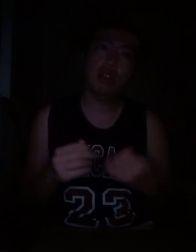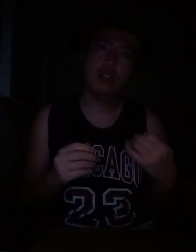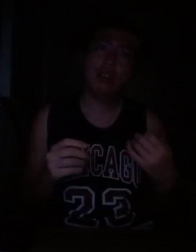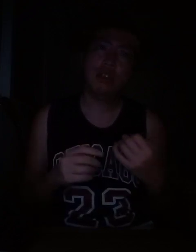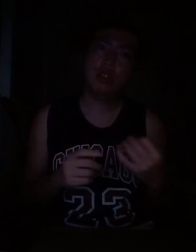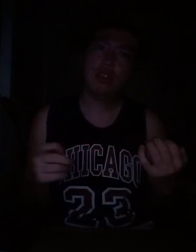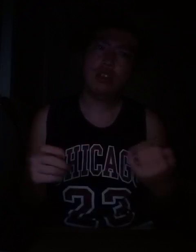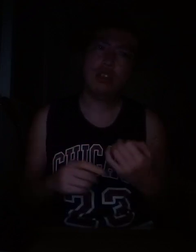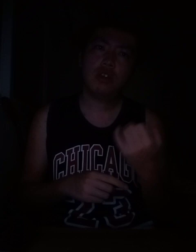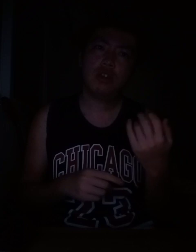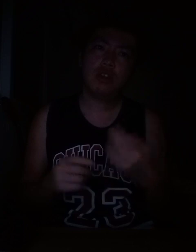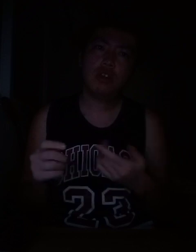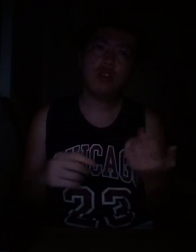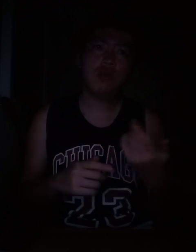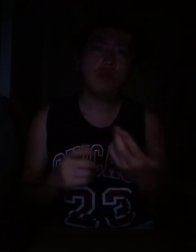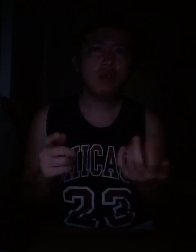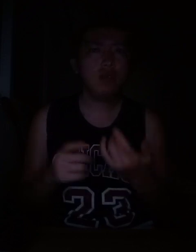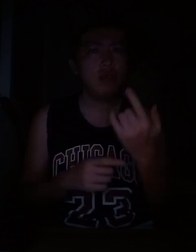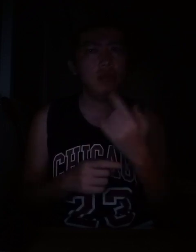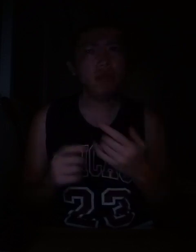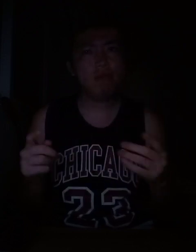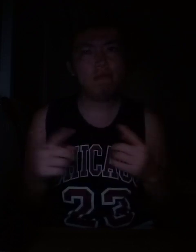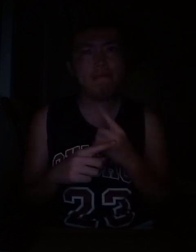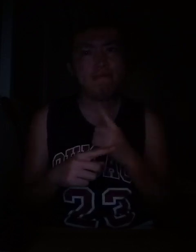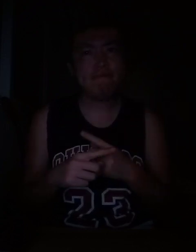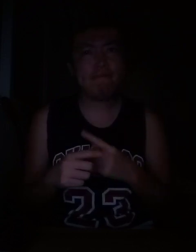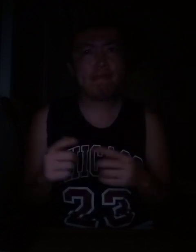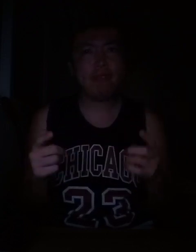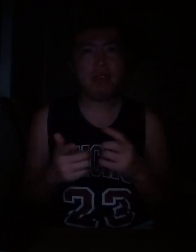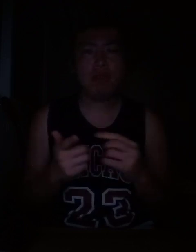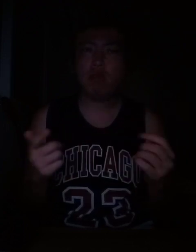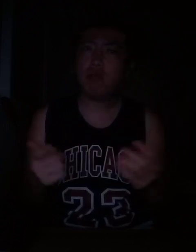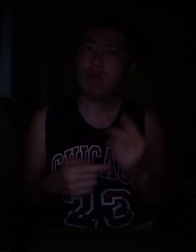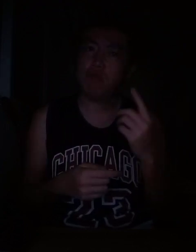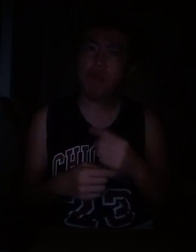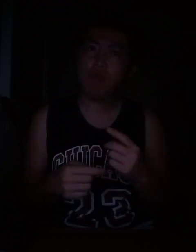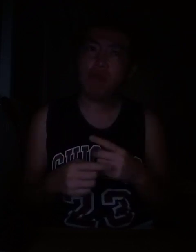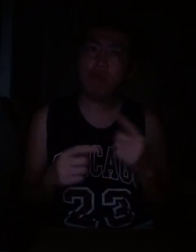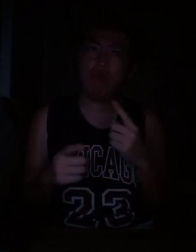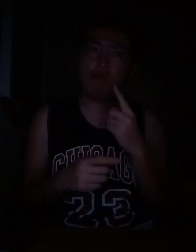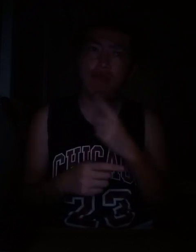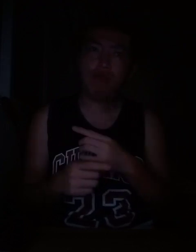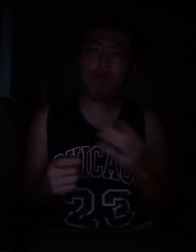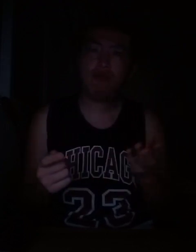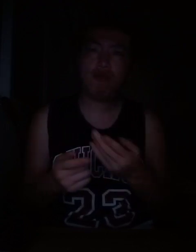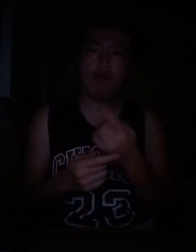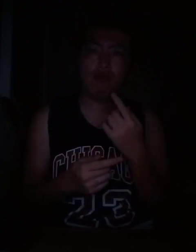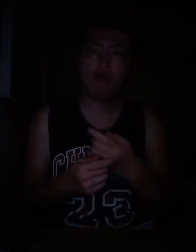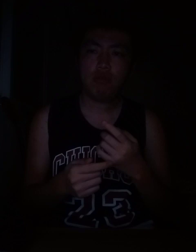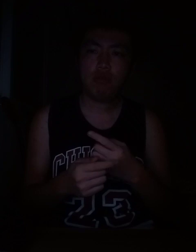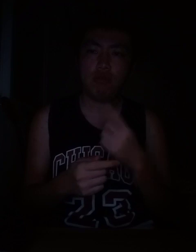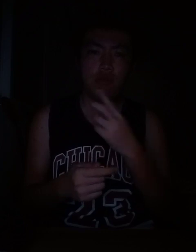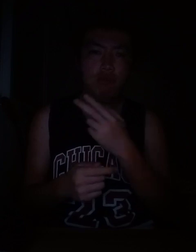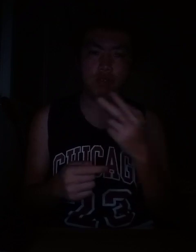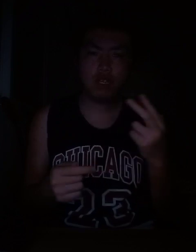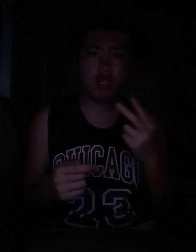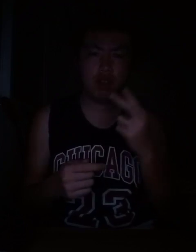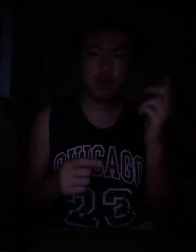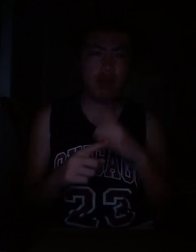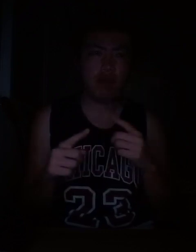주장인데, 변호사가 의뢰인의 동의도 없이 의뢰인의 진술이 허위 진술이라고 주장하는 이 상황 자체가 먼저 이해가 되지 않습니다.